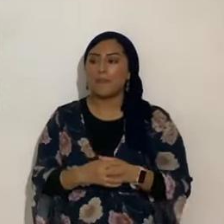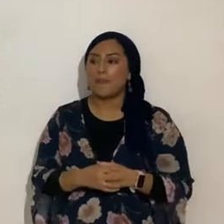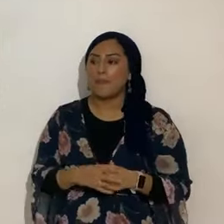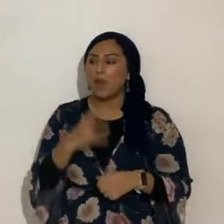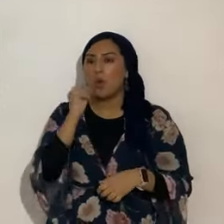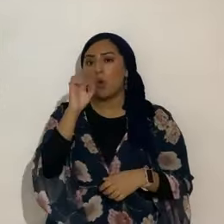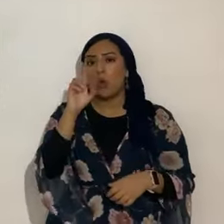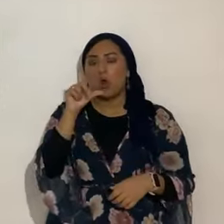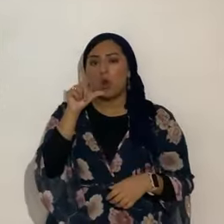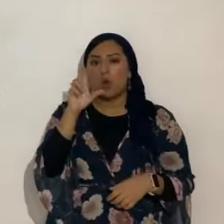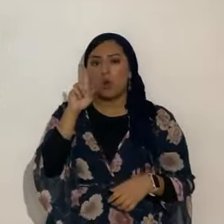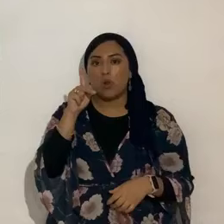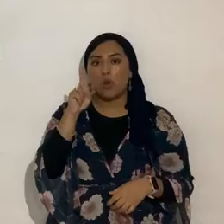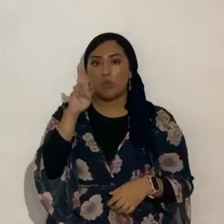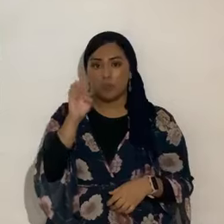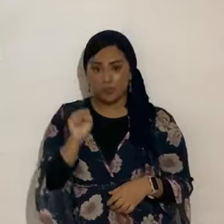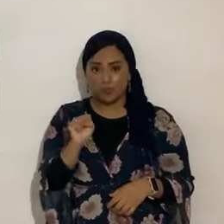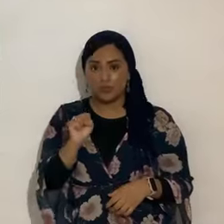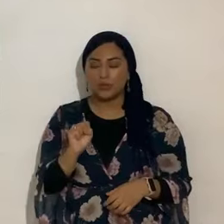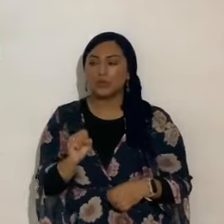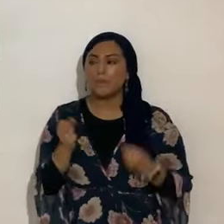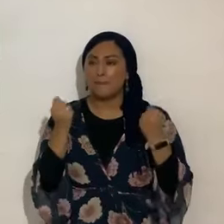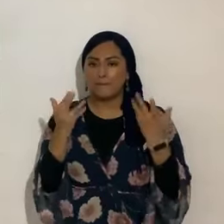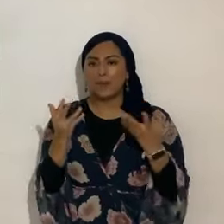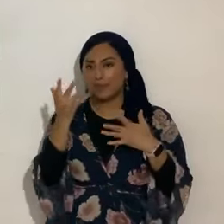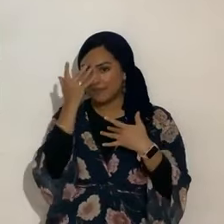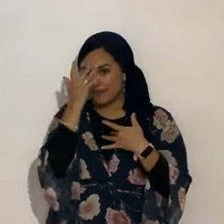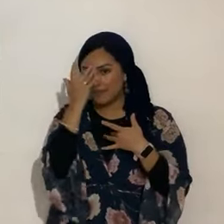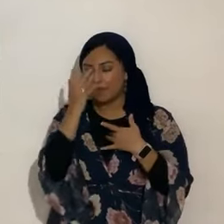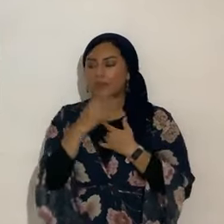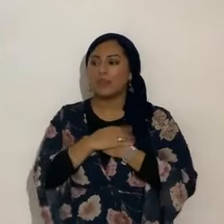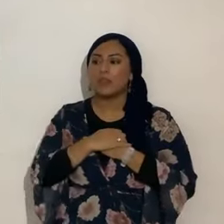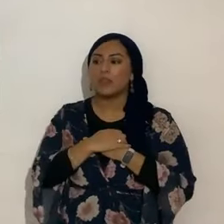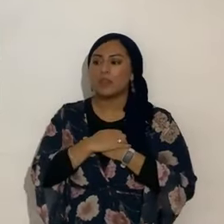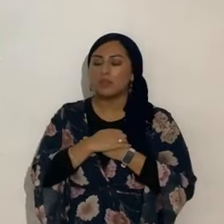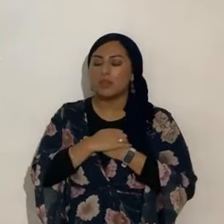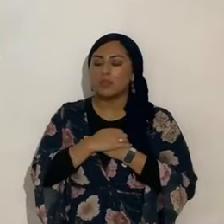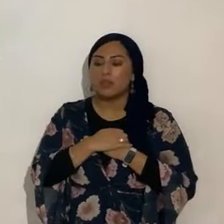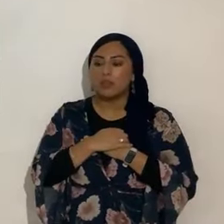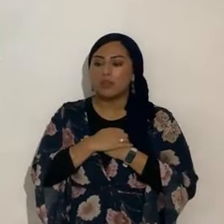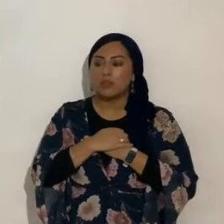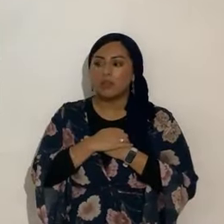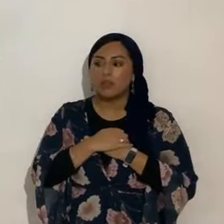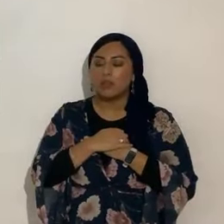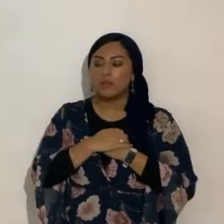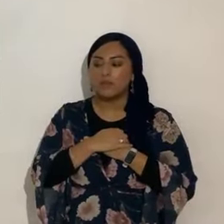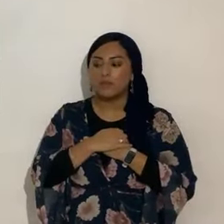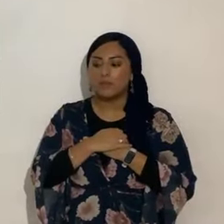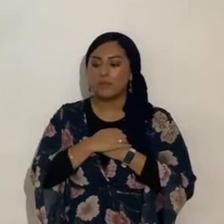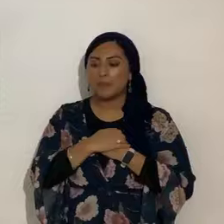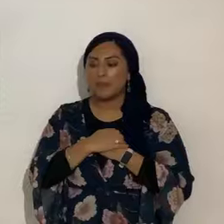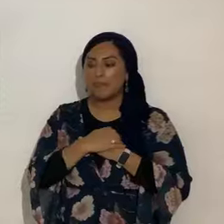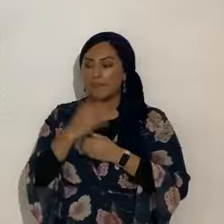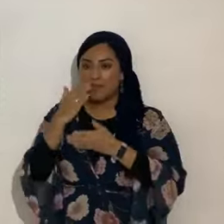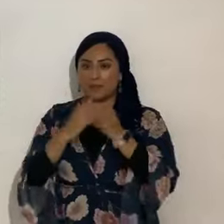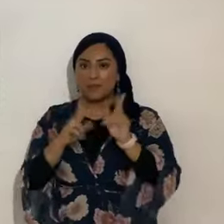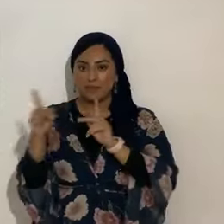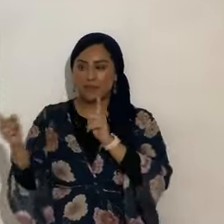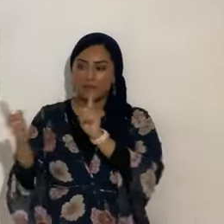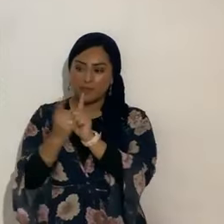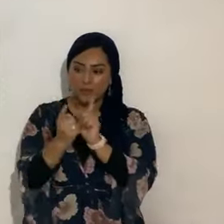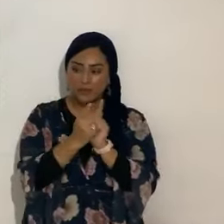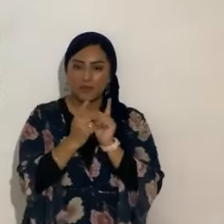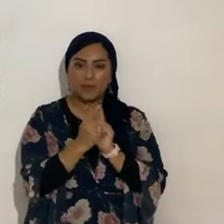lupus eritematoso sistémico, muchas enfermedades que me traen, por ejemplo, los pacientes en silla